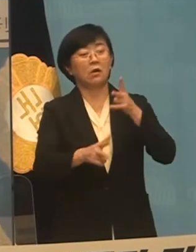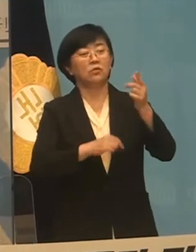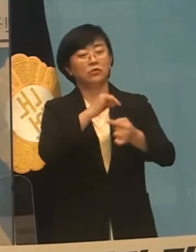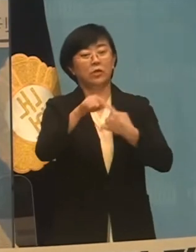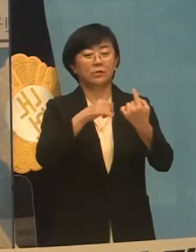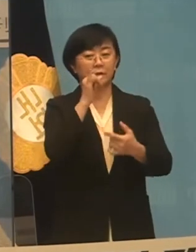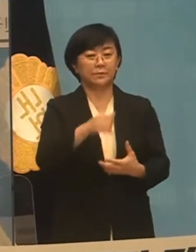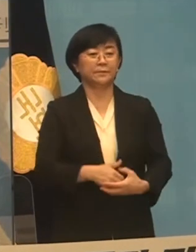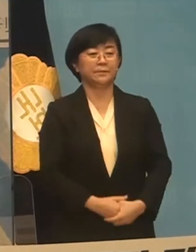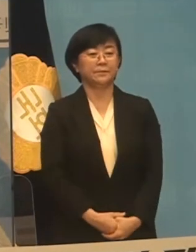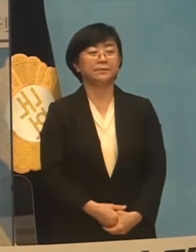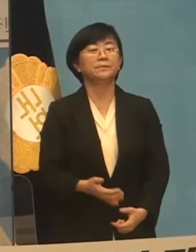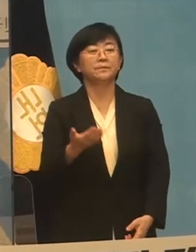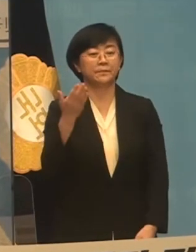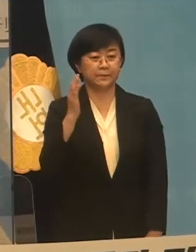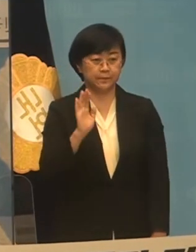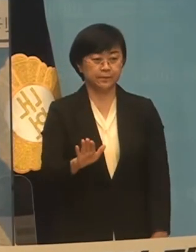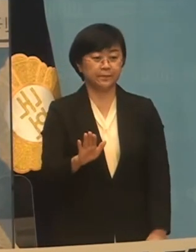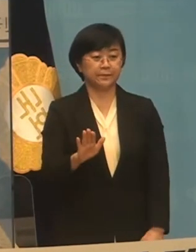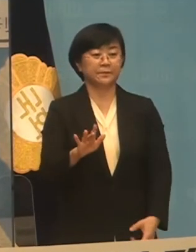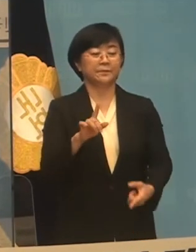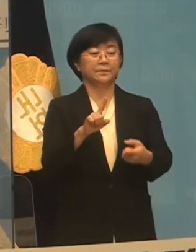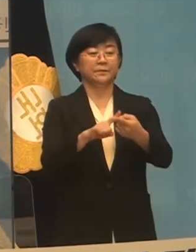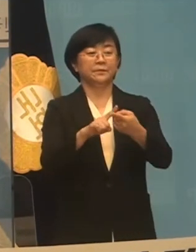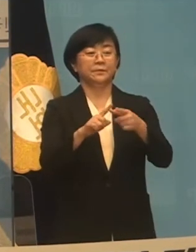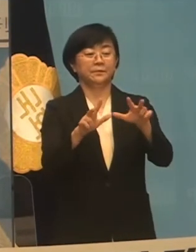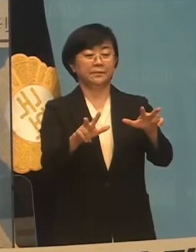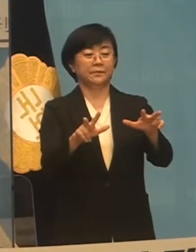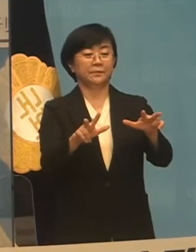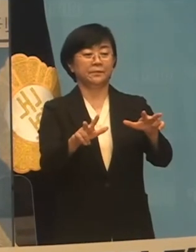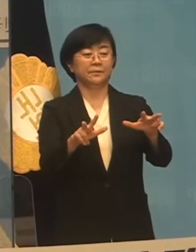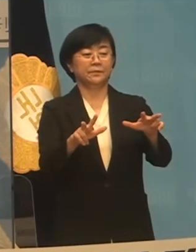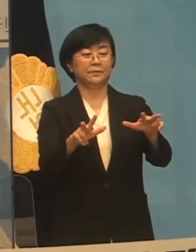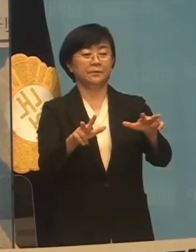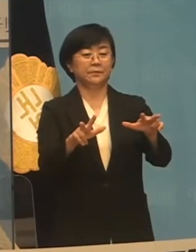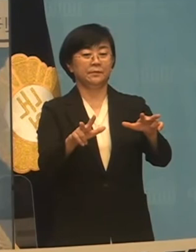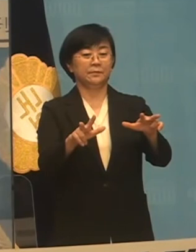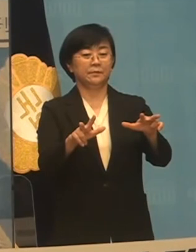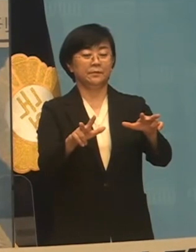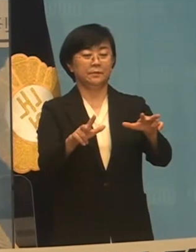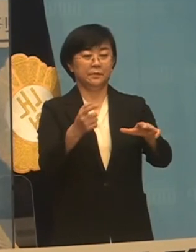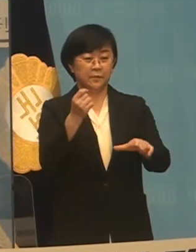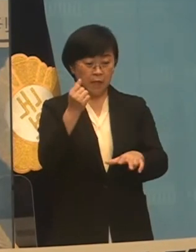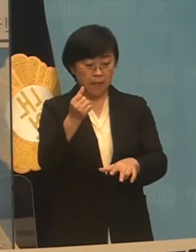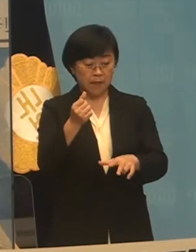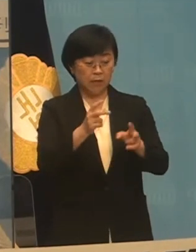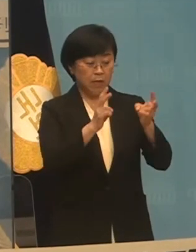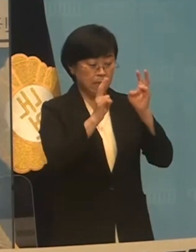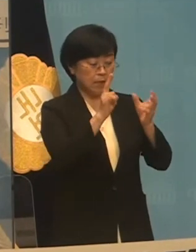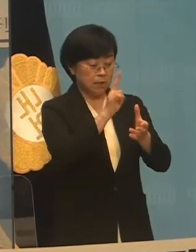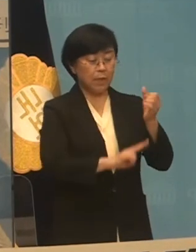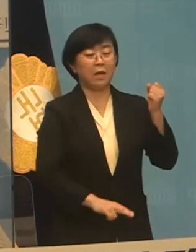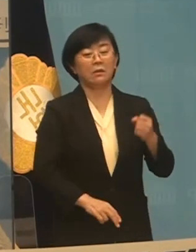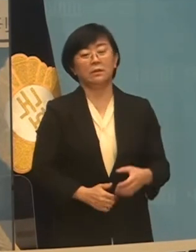겁니다. 그런데 그런 것들을 이제 조그마한 사업장에다가 팔아먹고 있는 겁니다.